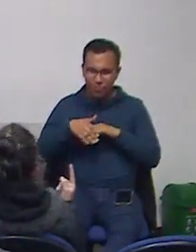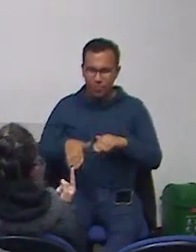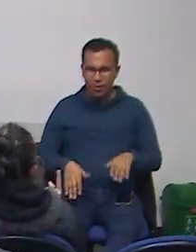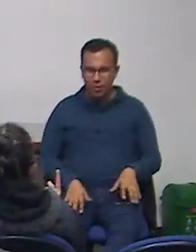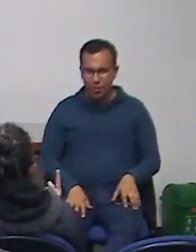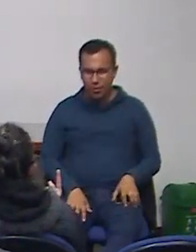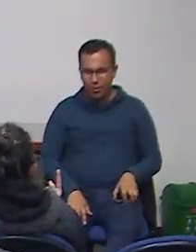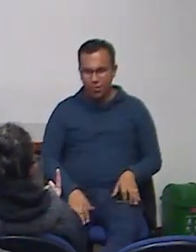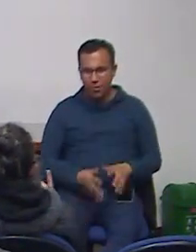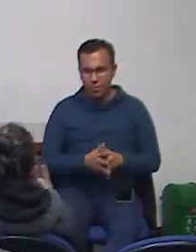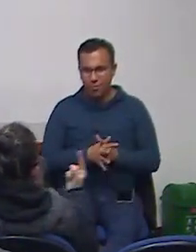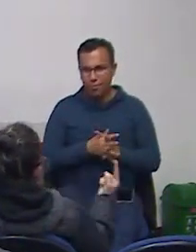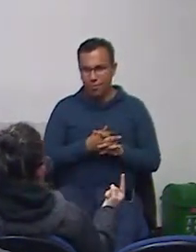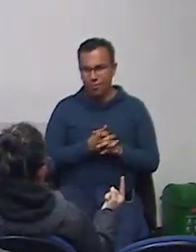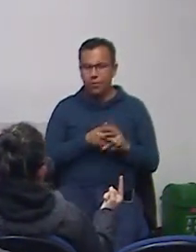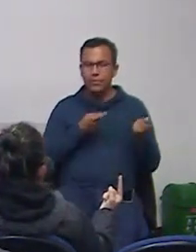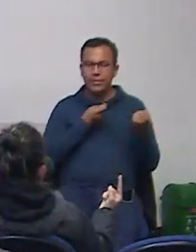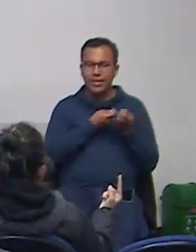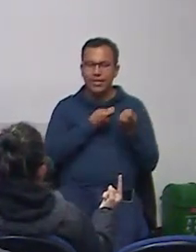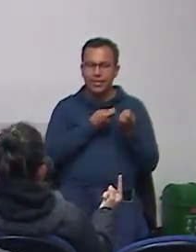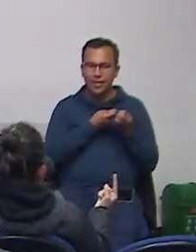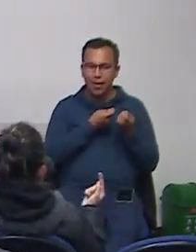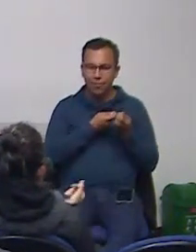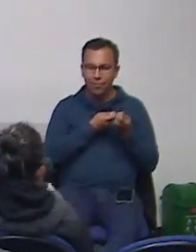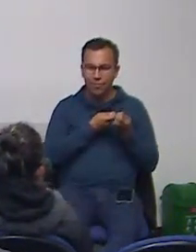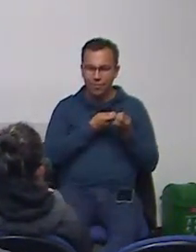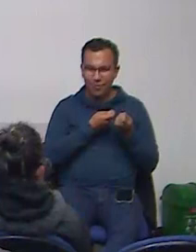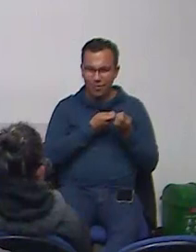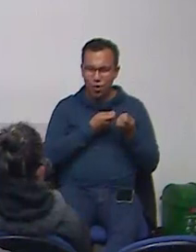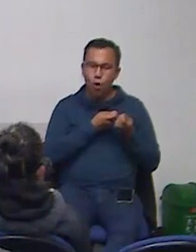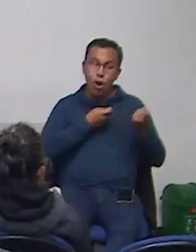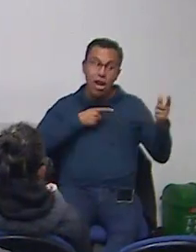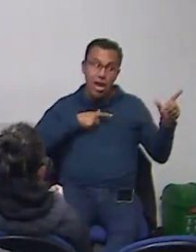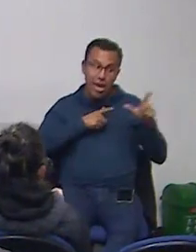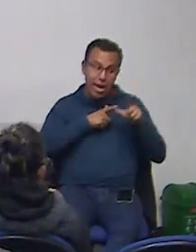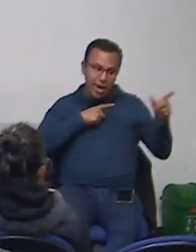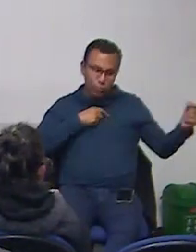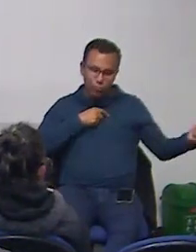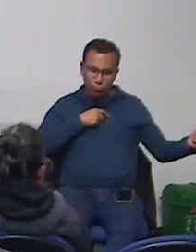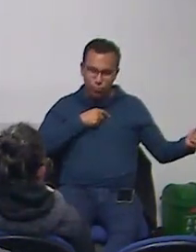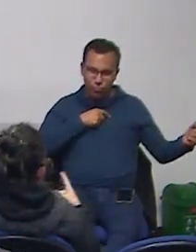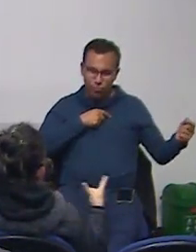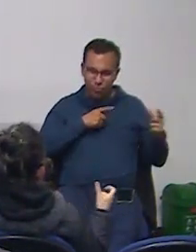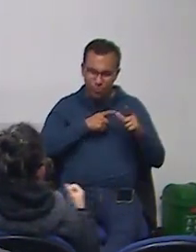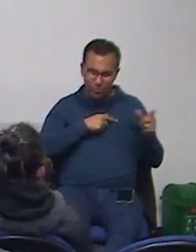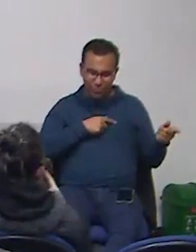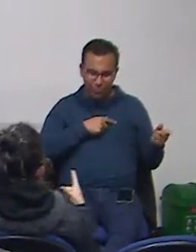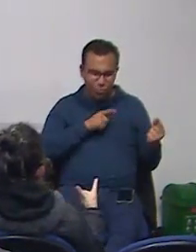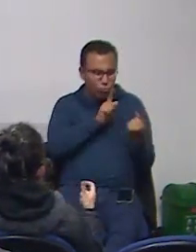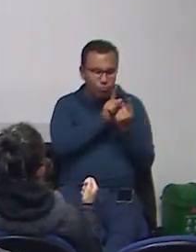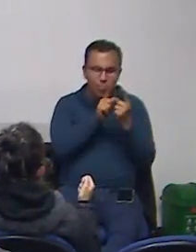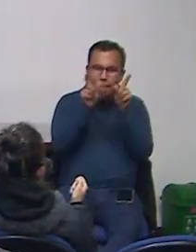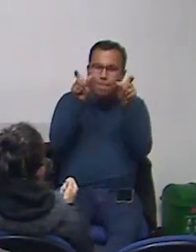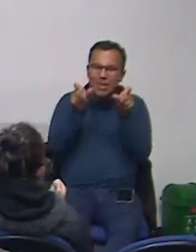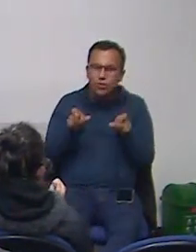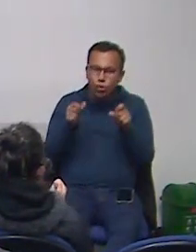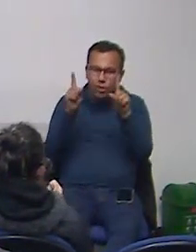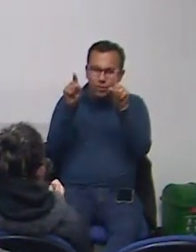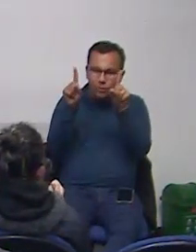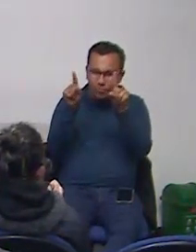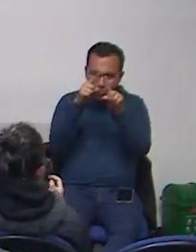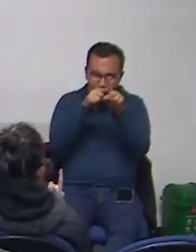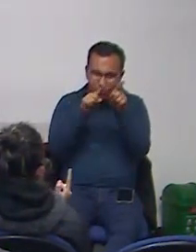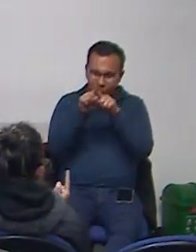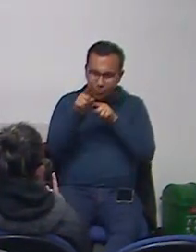en la pedagógica en el grupo de teatro y eso me hizo creer hay mil electivas y optativas que ofrecen diferentes licenciaturas y